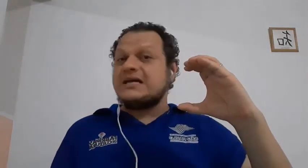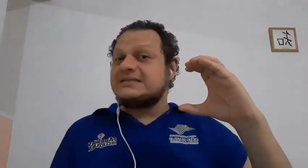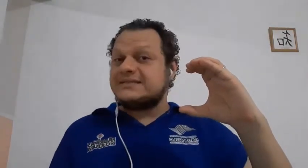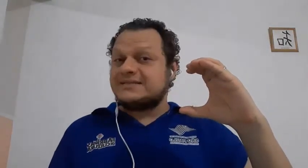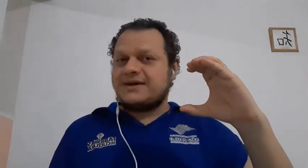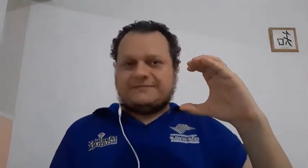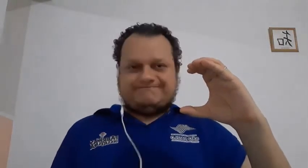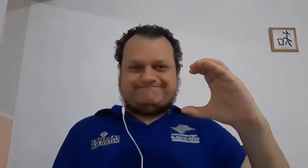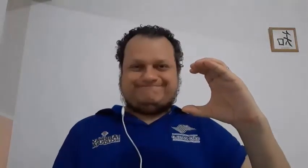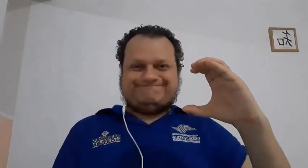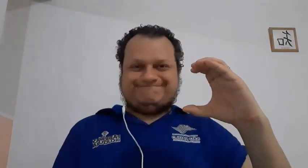C.